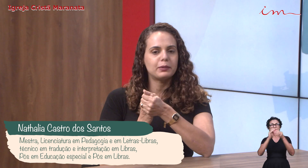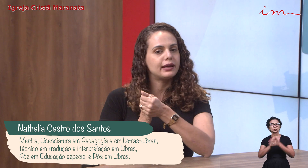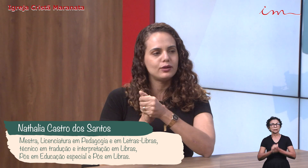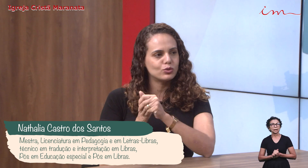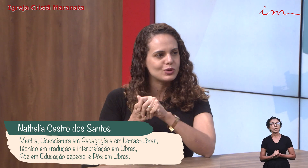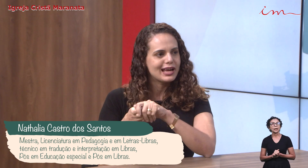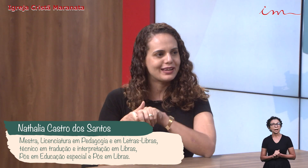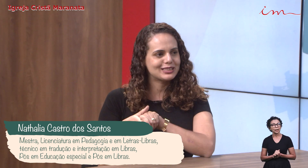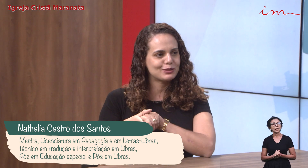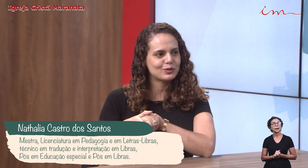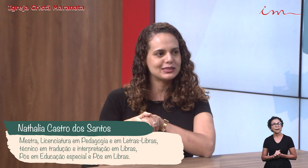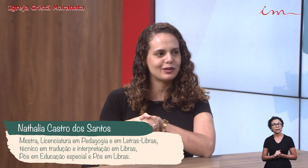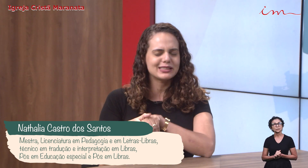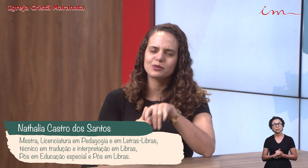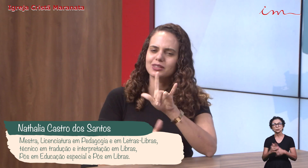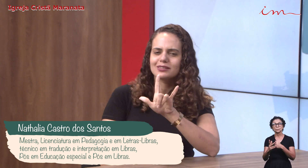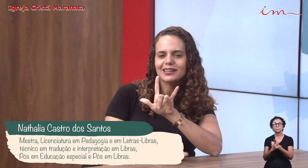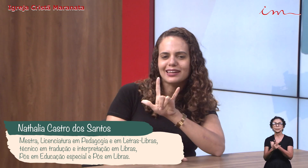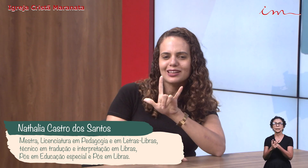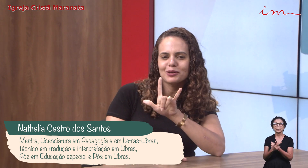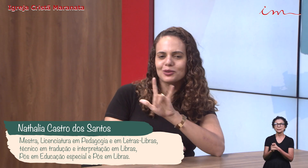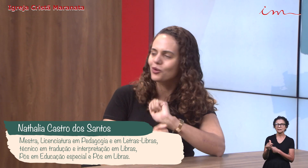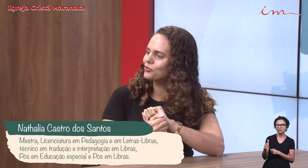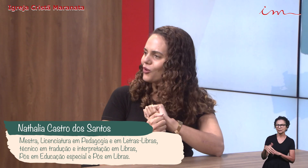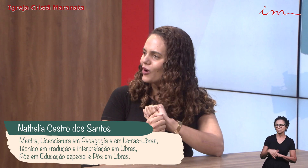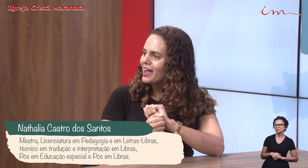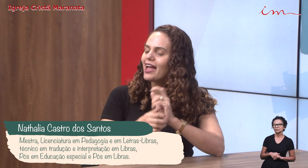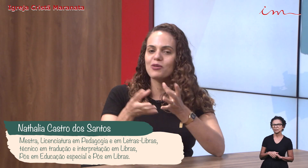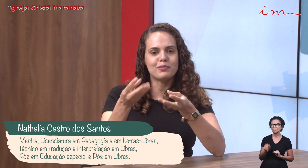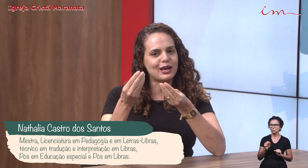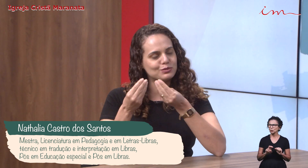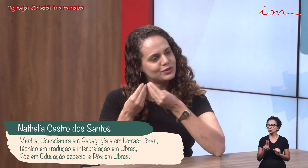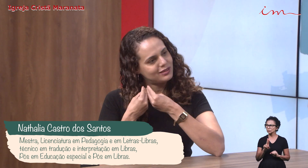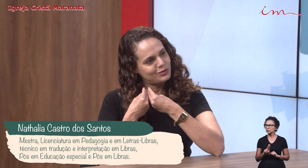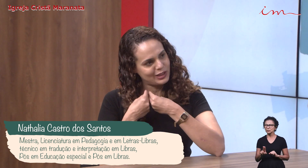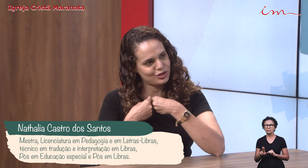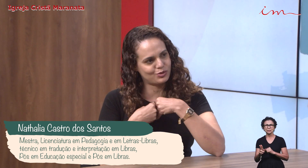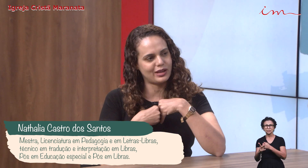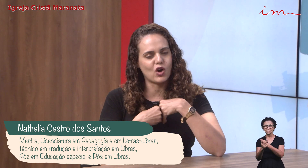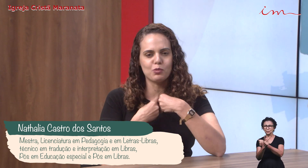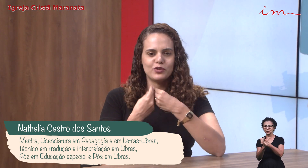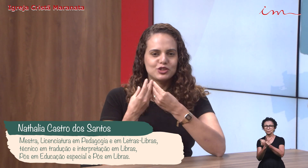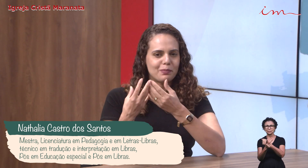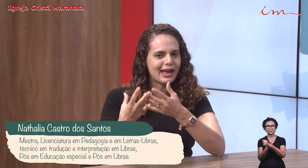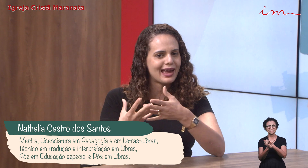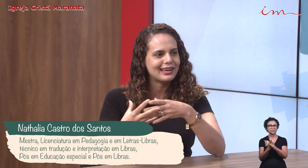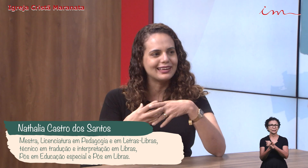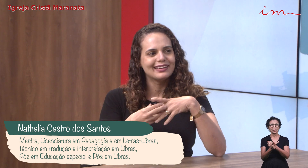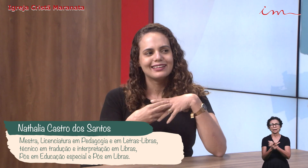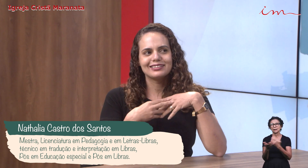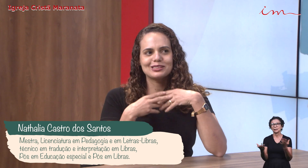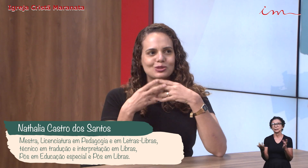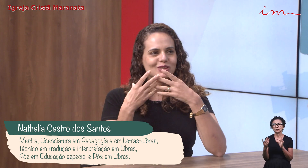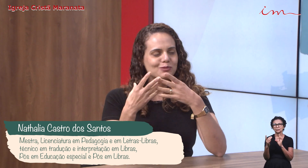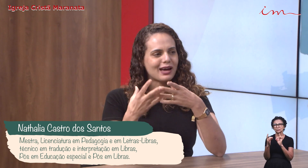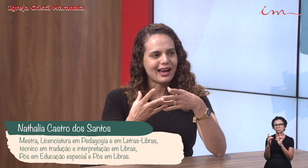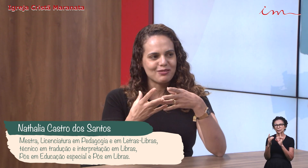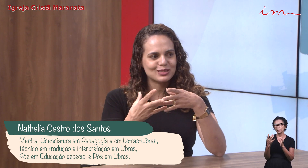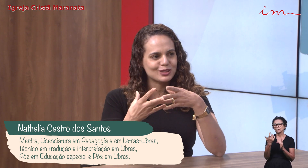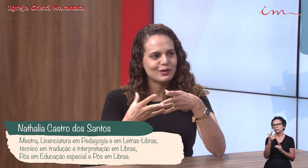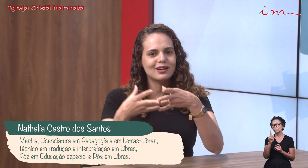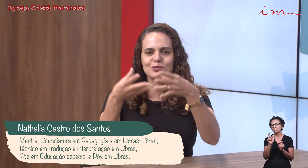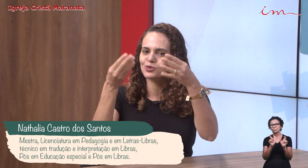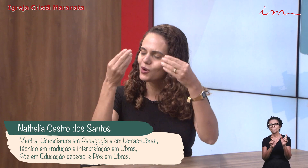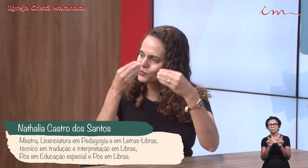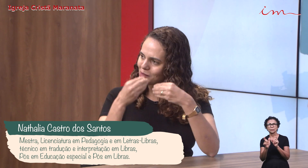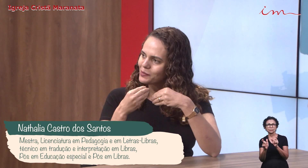há problema nenhum. Às vezes as pessoas dizem assim, mas tá usando isso aqui no meio do louvor? É um empréstimo linguístico, Sim. né? Como feedback, tantas outras palavras que